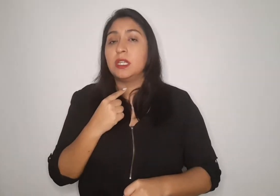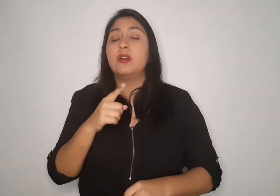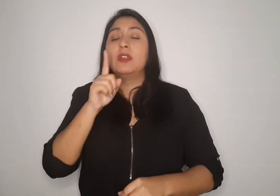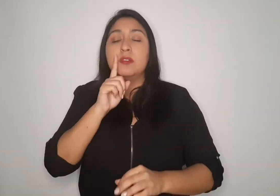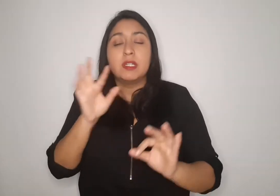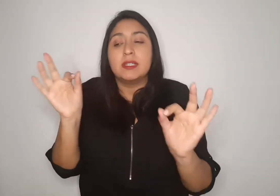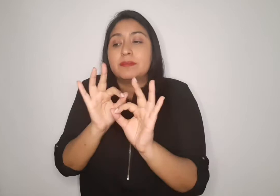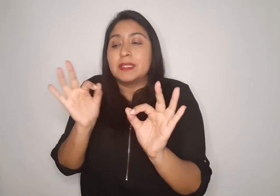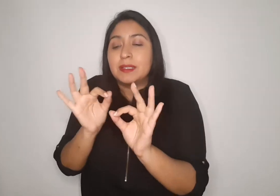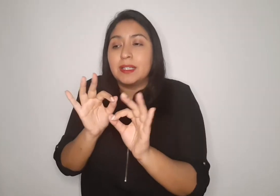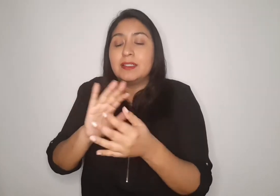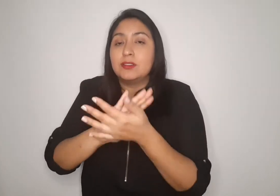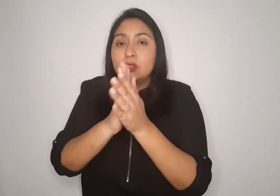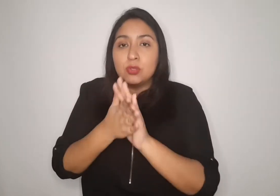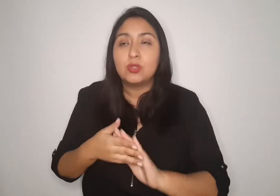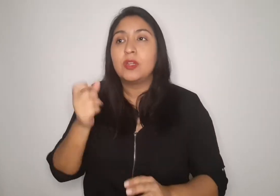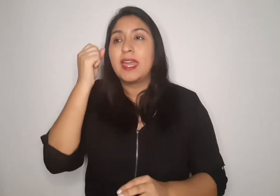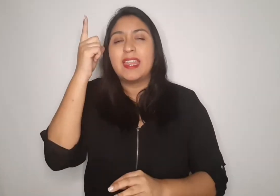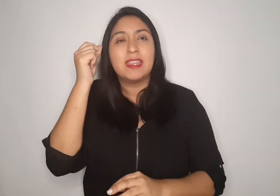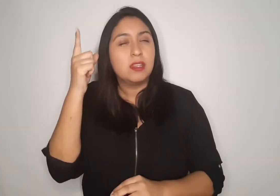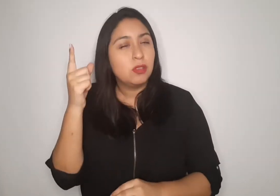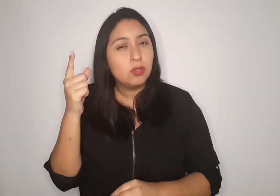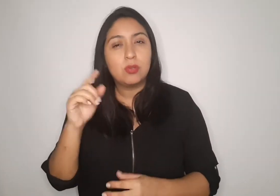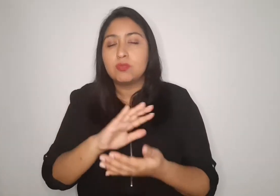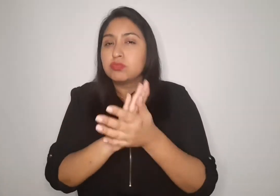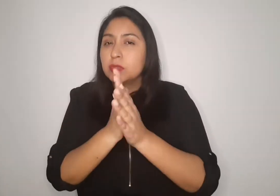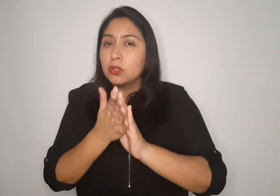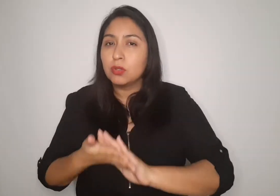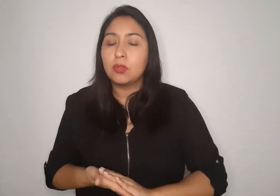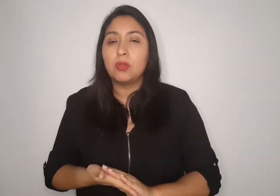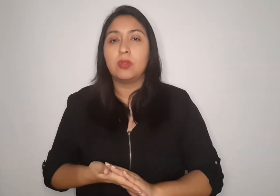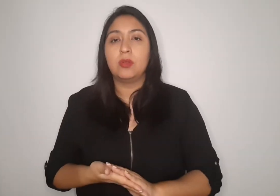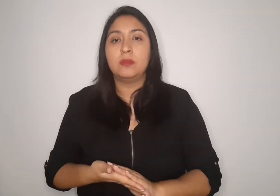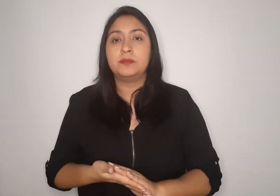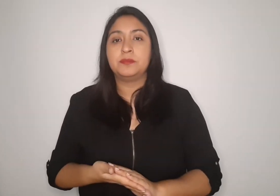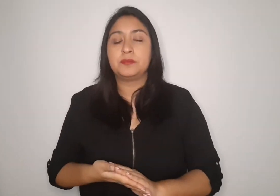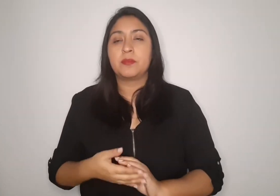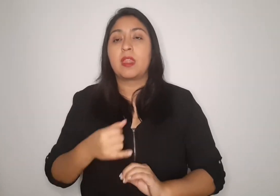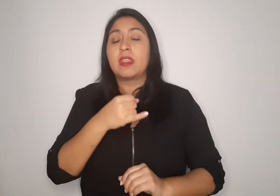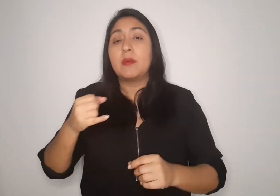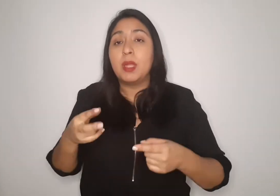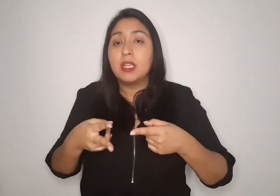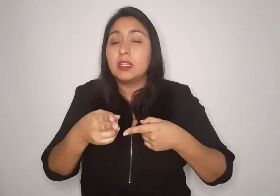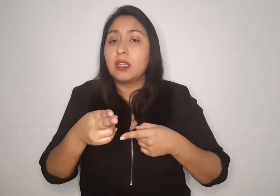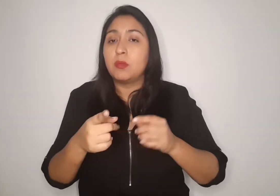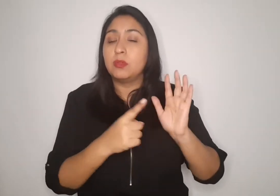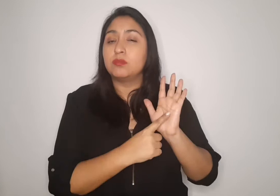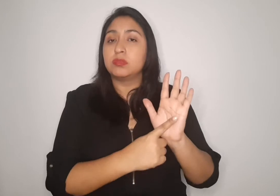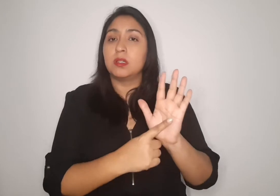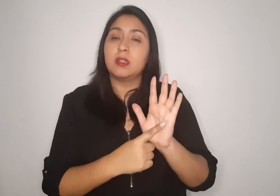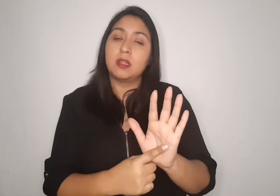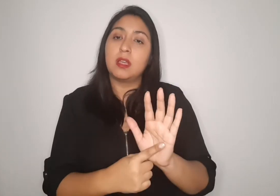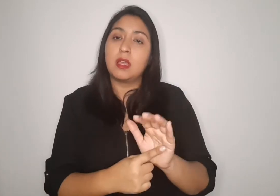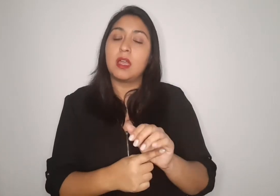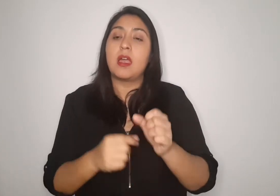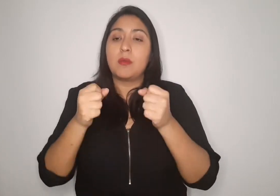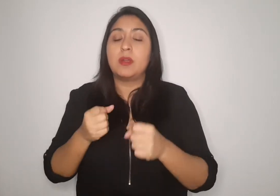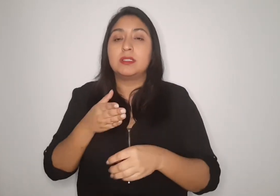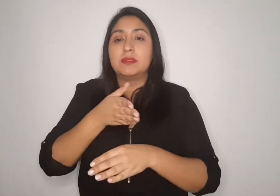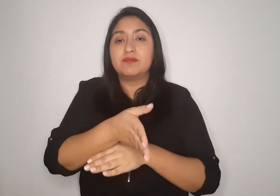démosle, entendió. Con pocas palabras entendió. Después, cuando se inauguró la exhibición, yo dije, mire, voy a hacer la visita de nuevo a